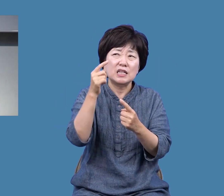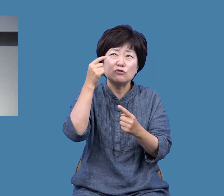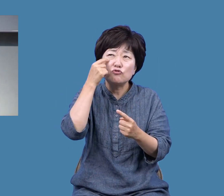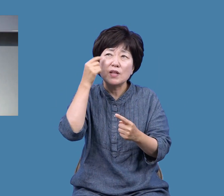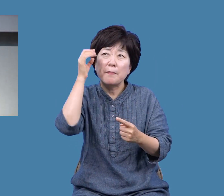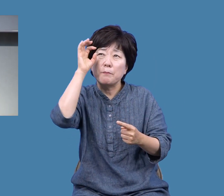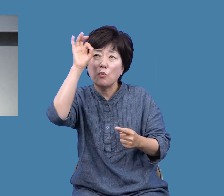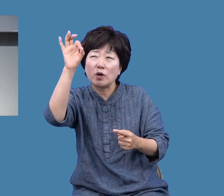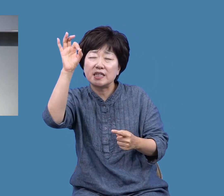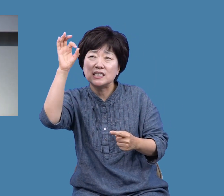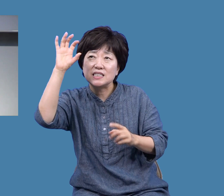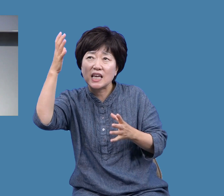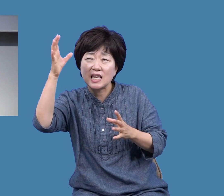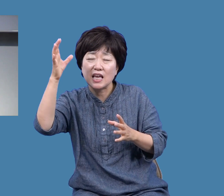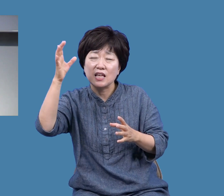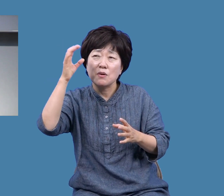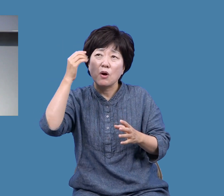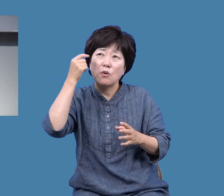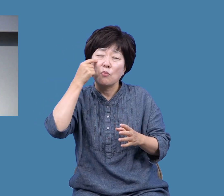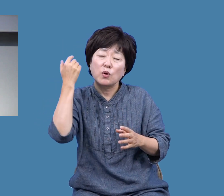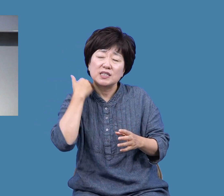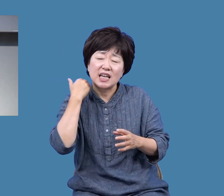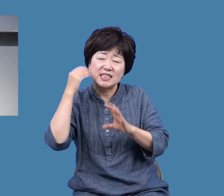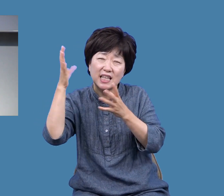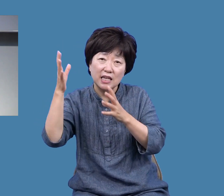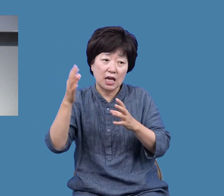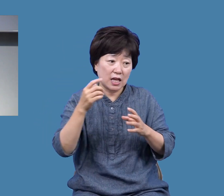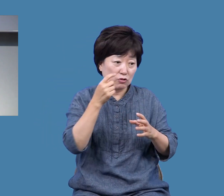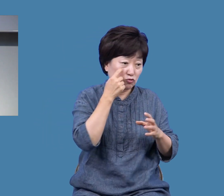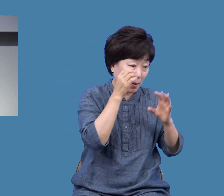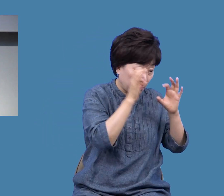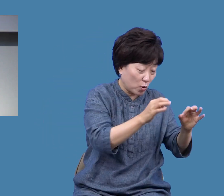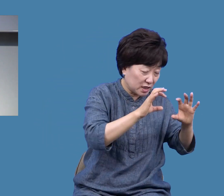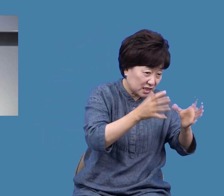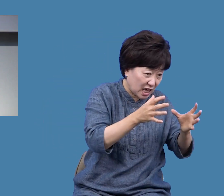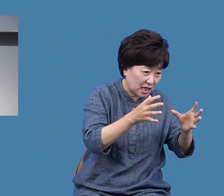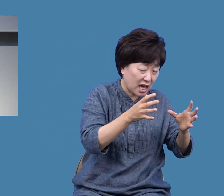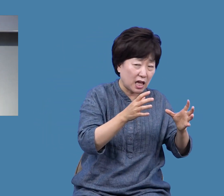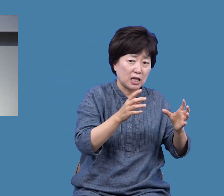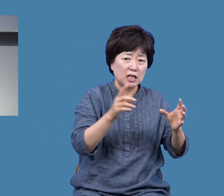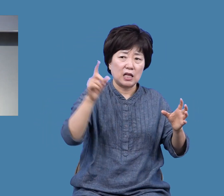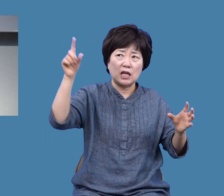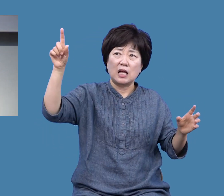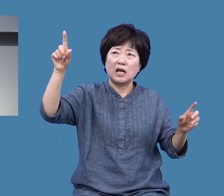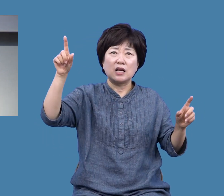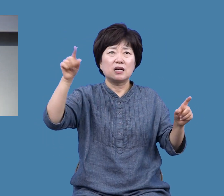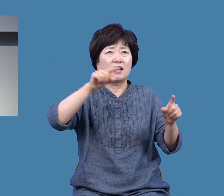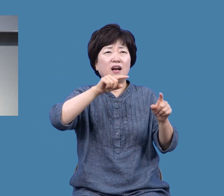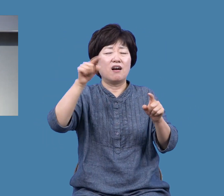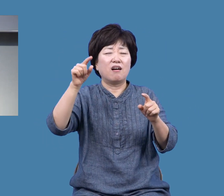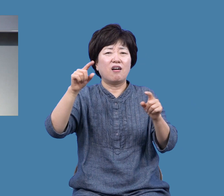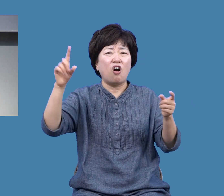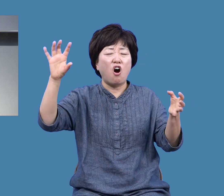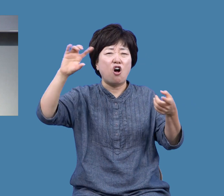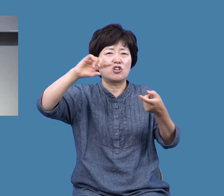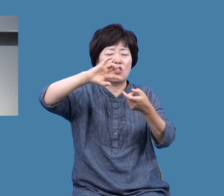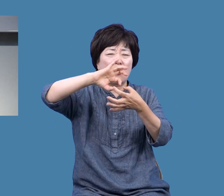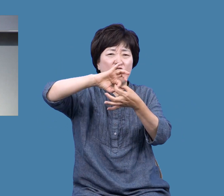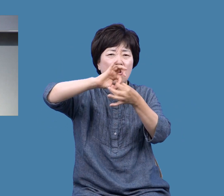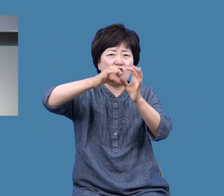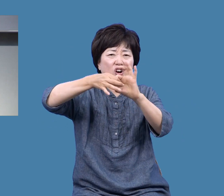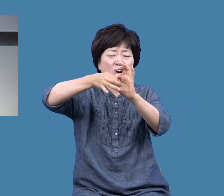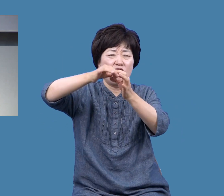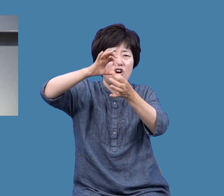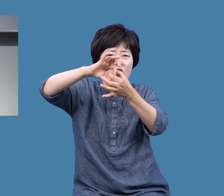세계가 분리할 수 없듯이 이게 하나로 얽혀 있기 때문에 구원에 대한 얘기도 하나로 얽혀서 얘기할 수밖에